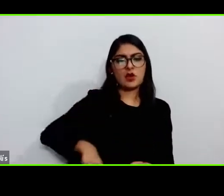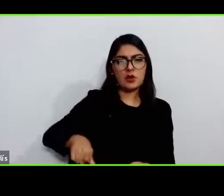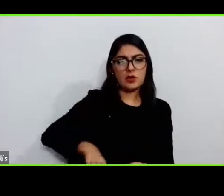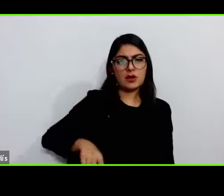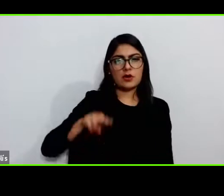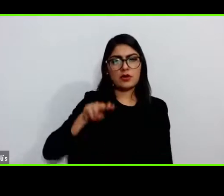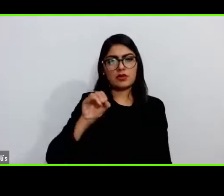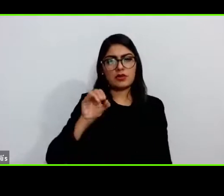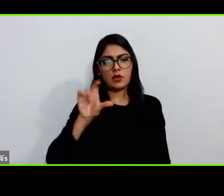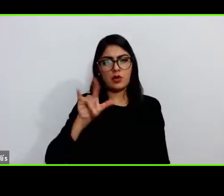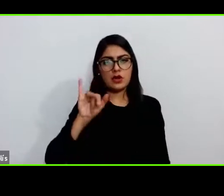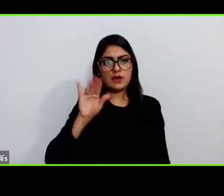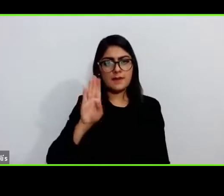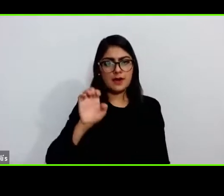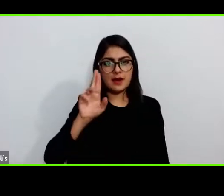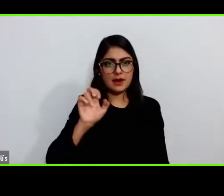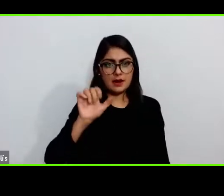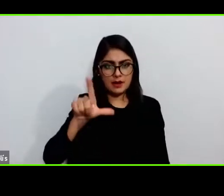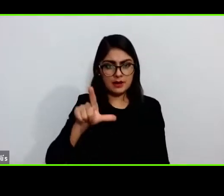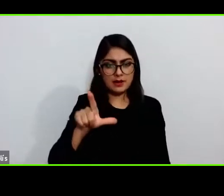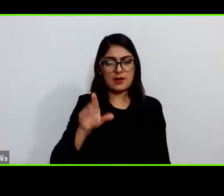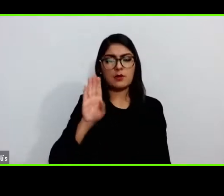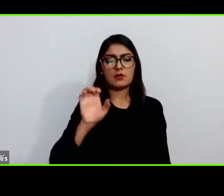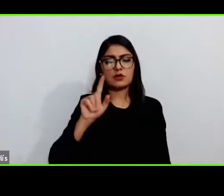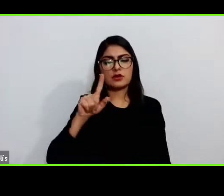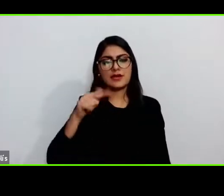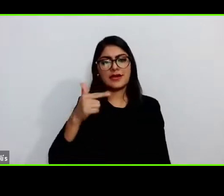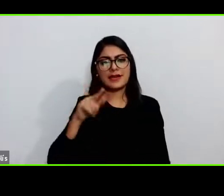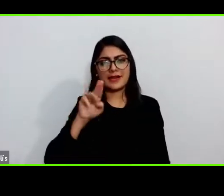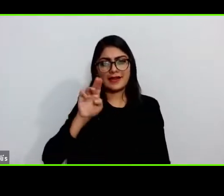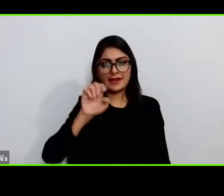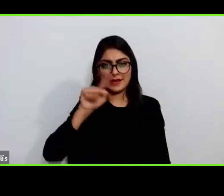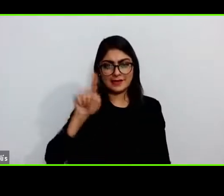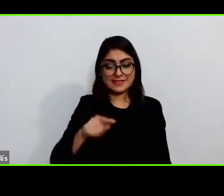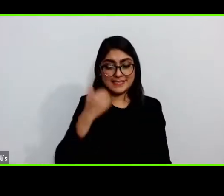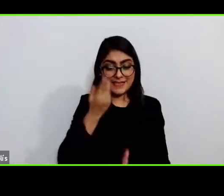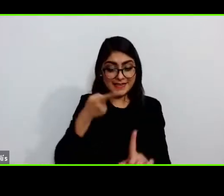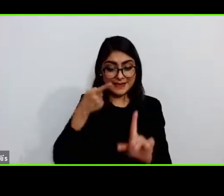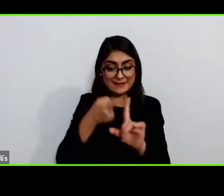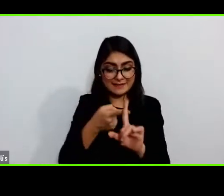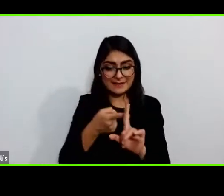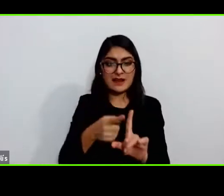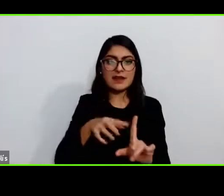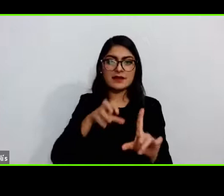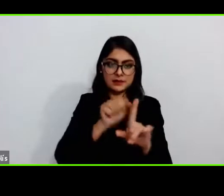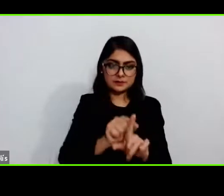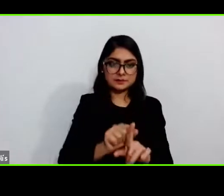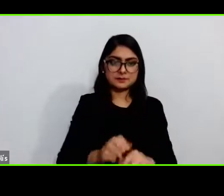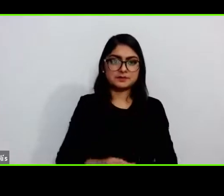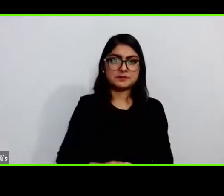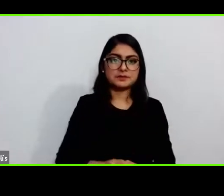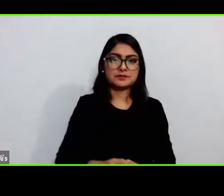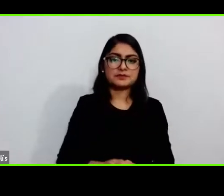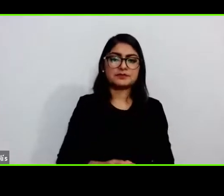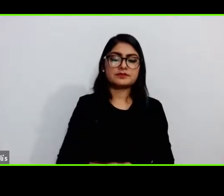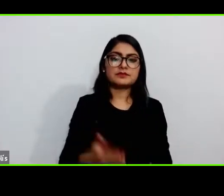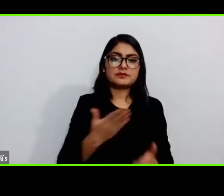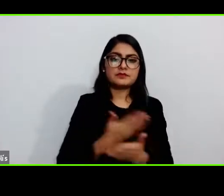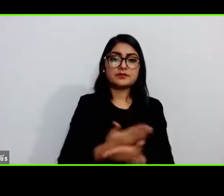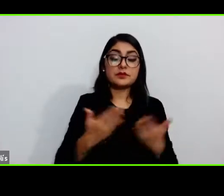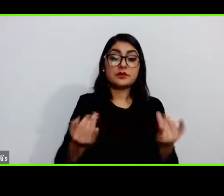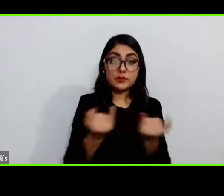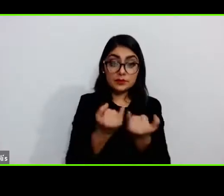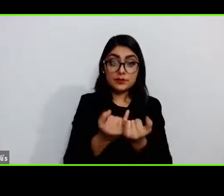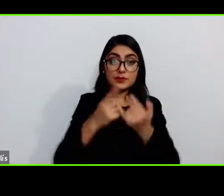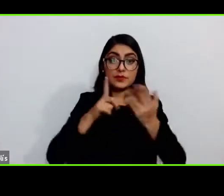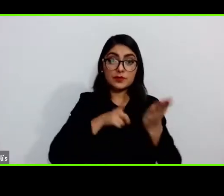en nuestras constituciones. Y finalmente vimos que los derechos humanos se traducen o influyen